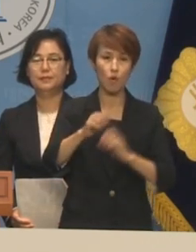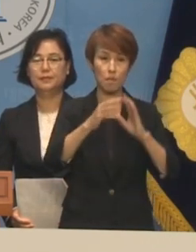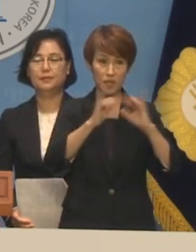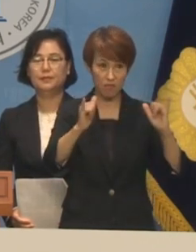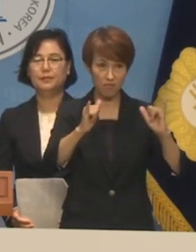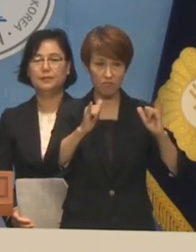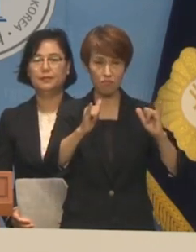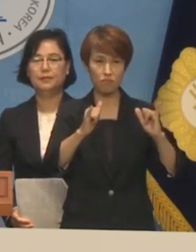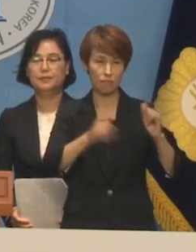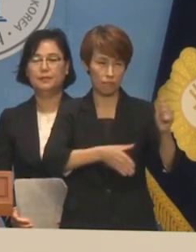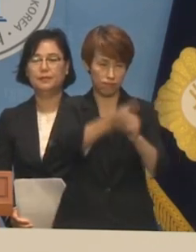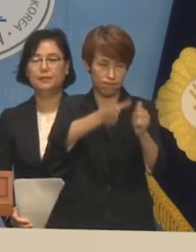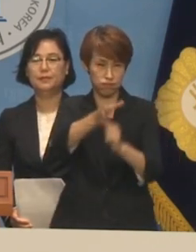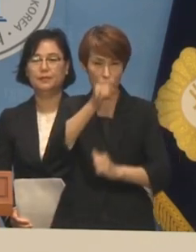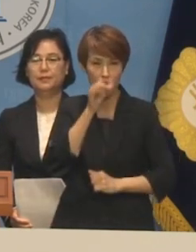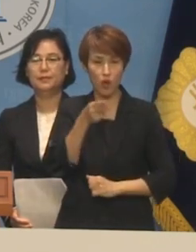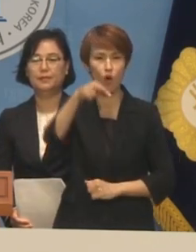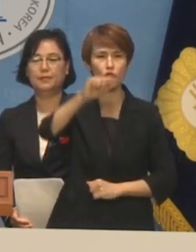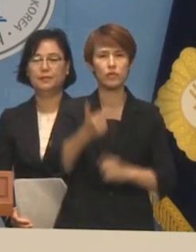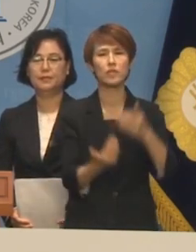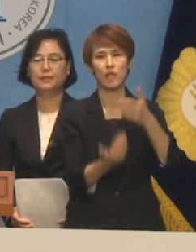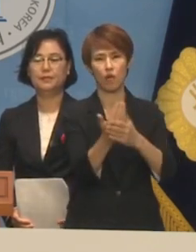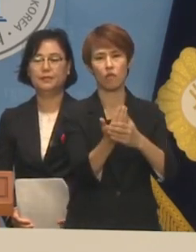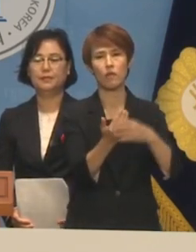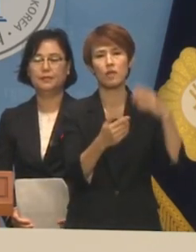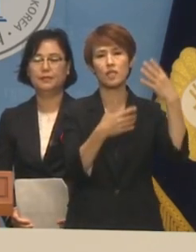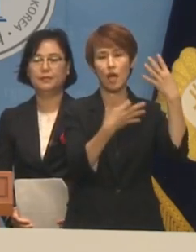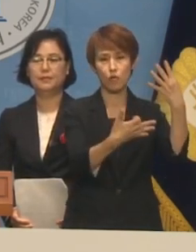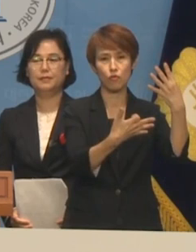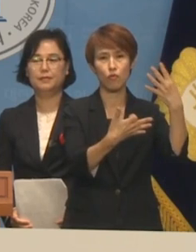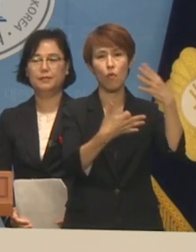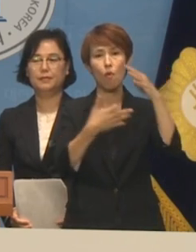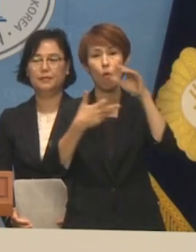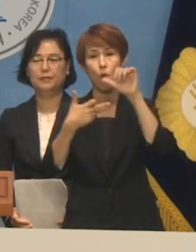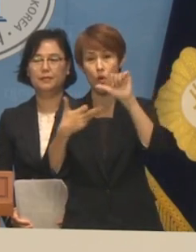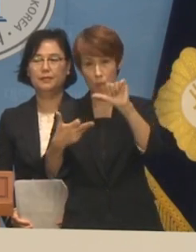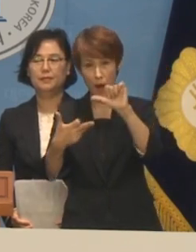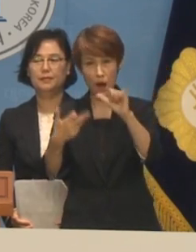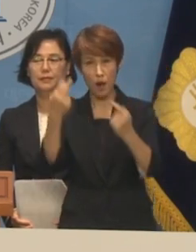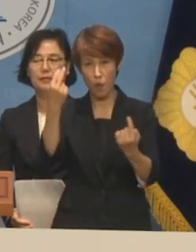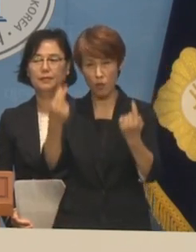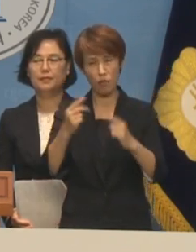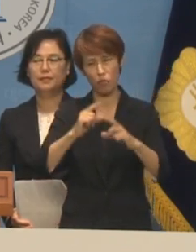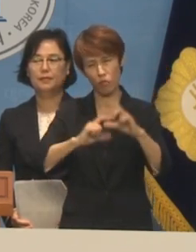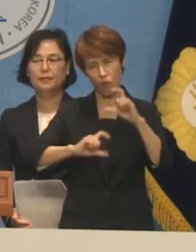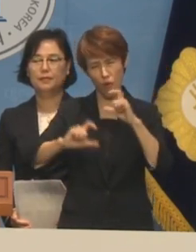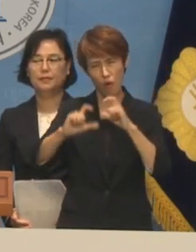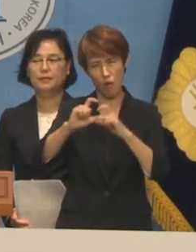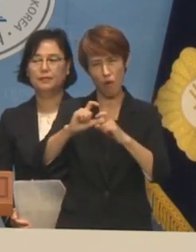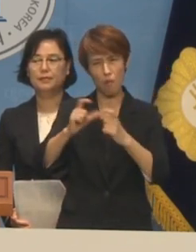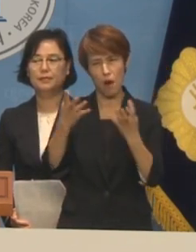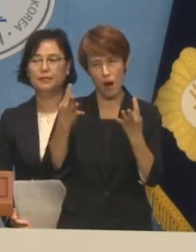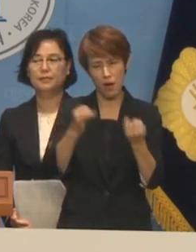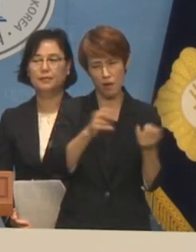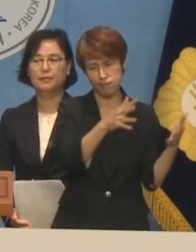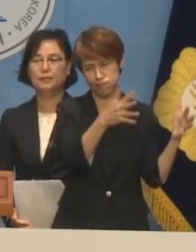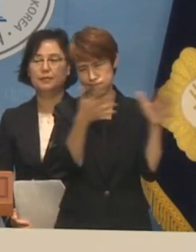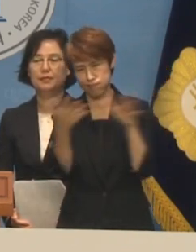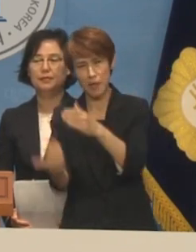여순 사건은 4.19, 5.18, 60 항쟁보다 더 오래되고 더 많은